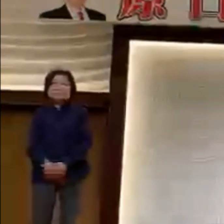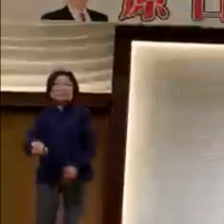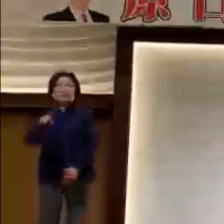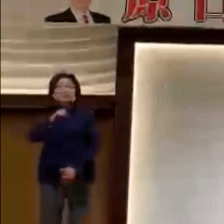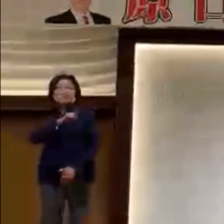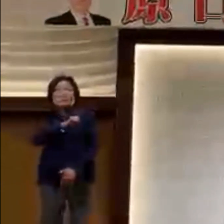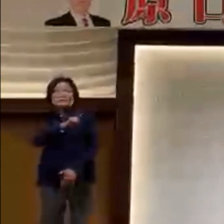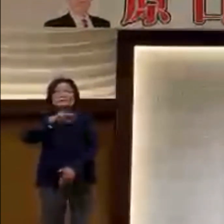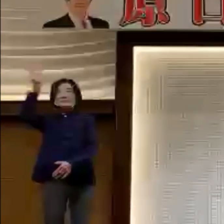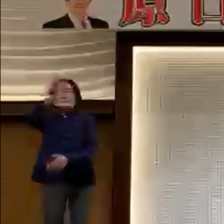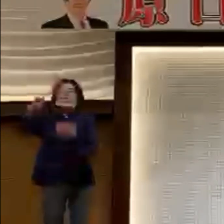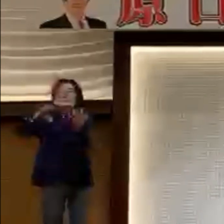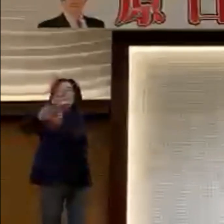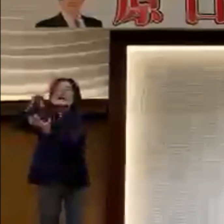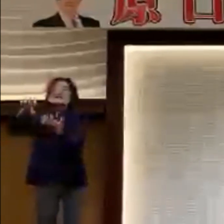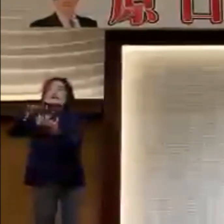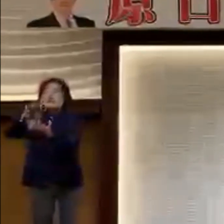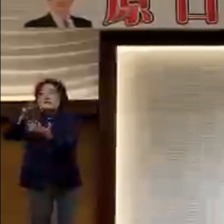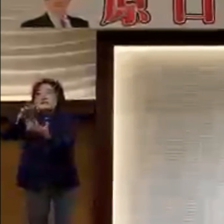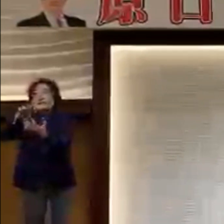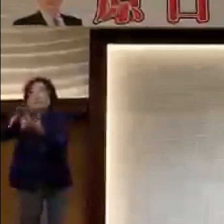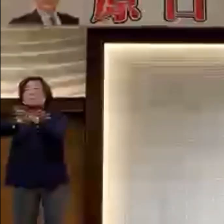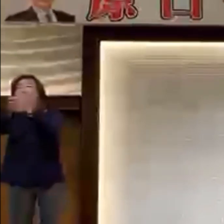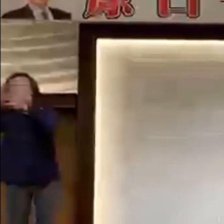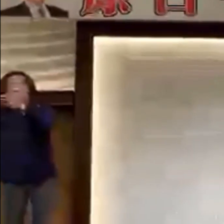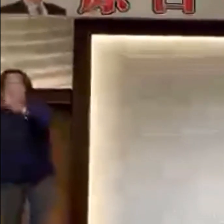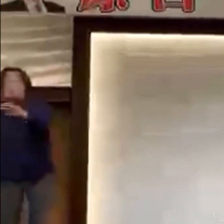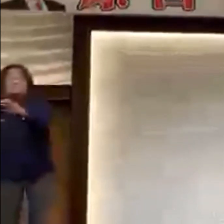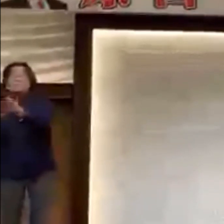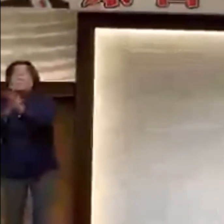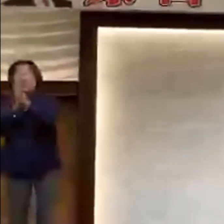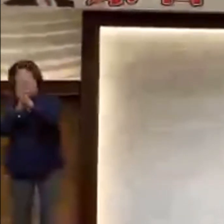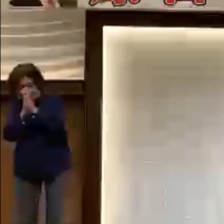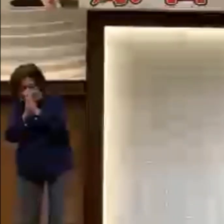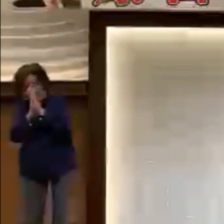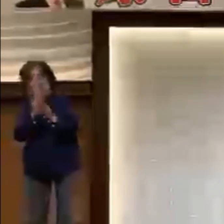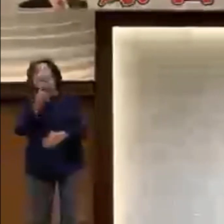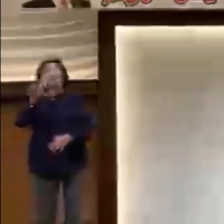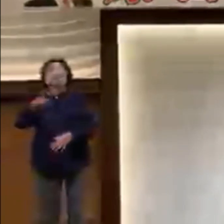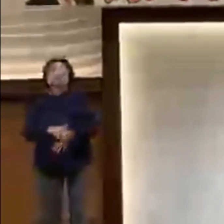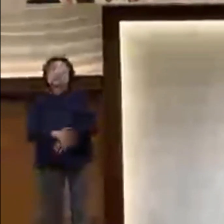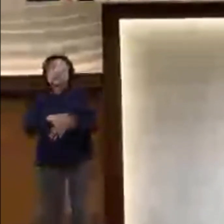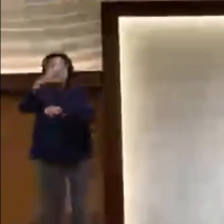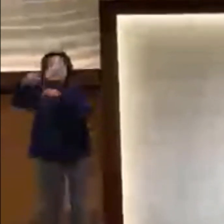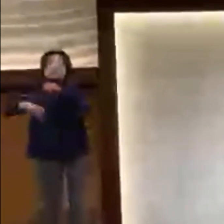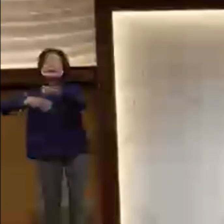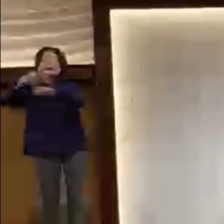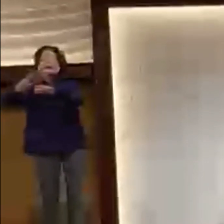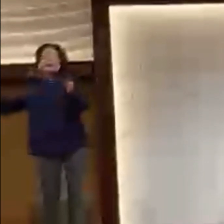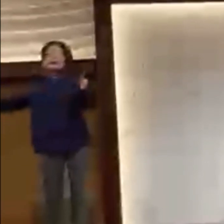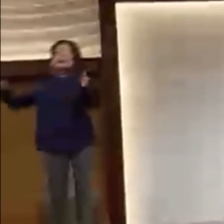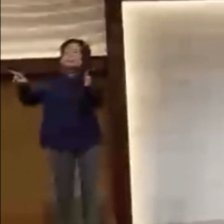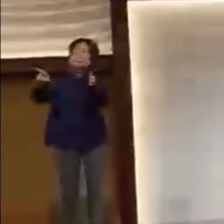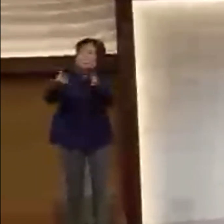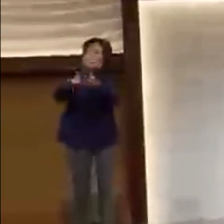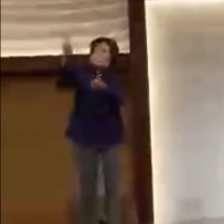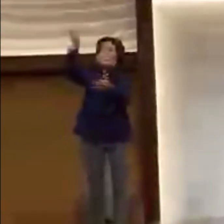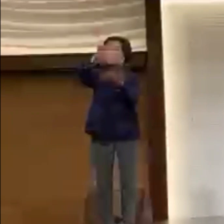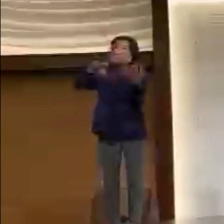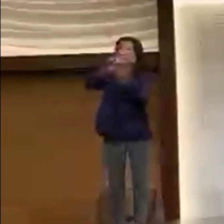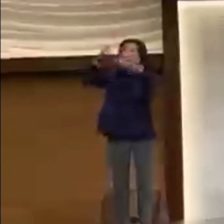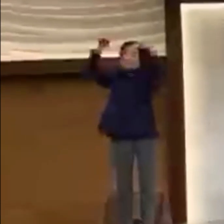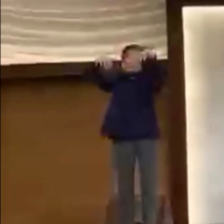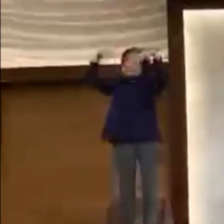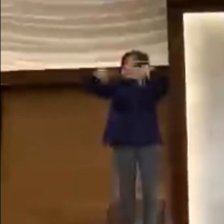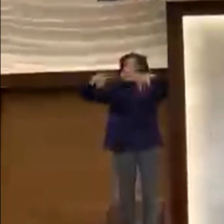まず災害とコロナのお見舞いを申し上げます。滋賀県は3年連続災害に